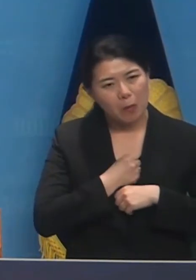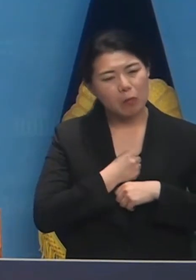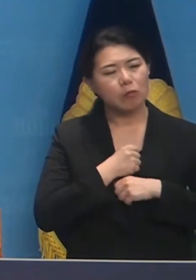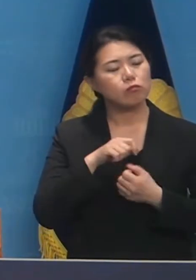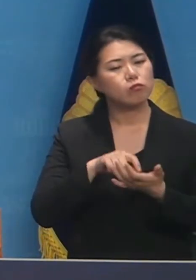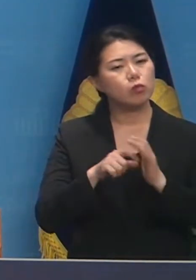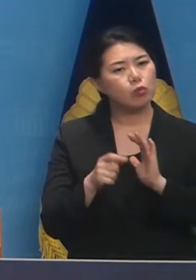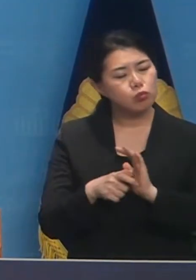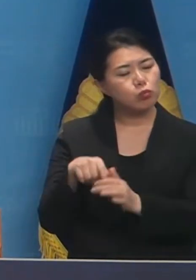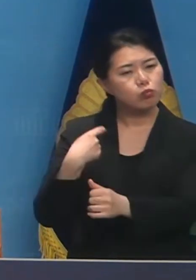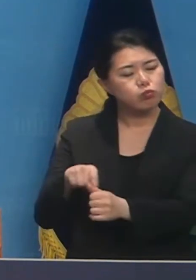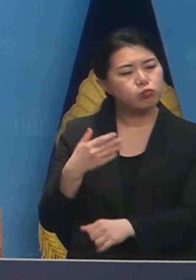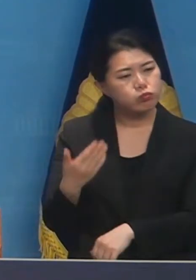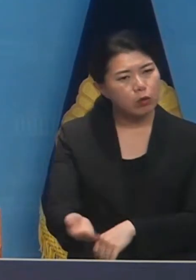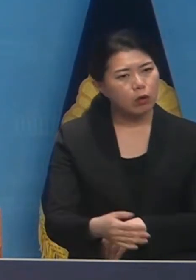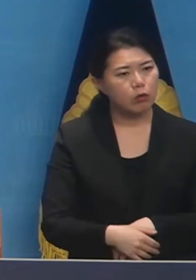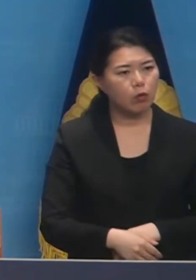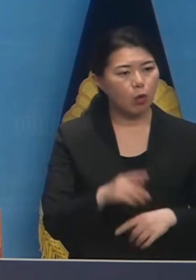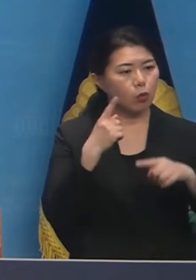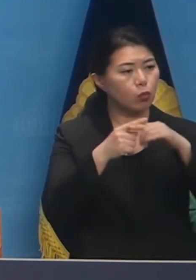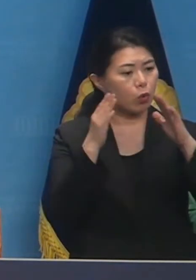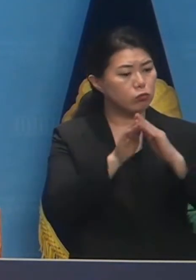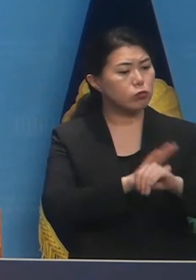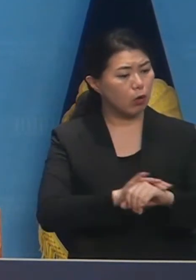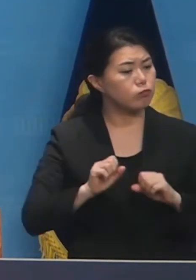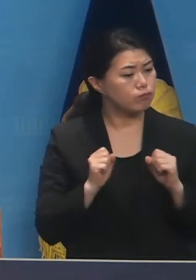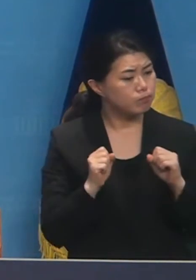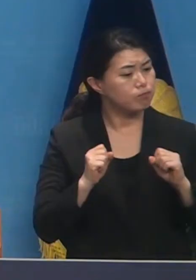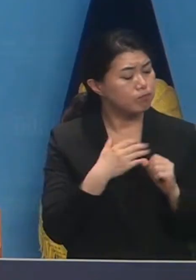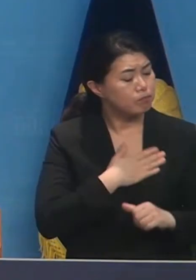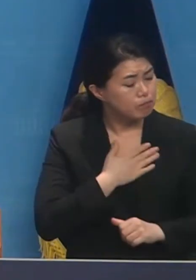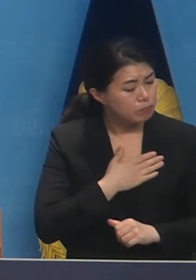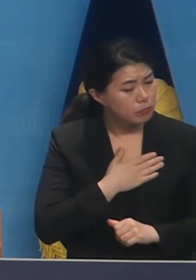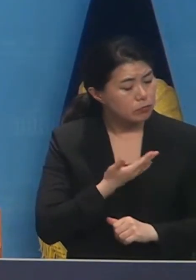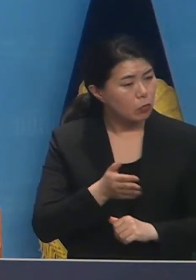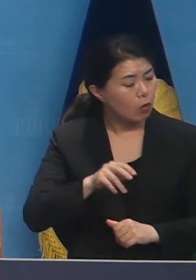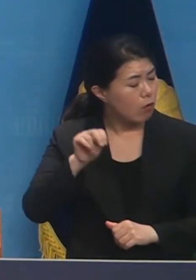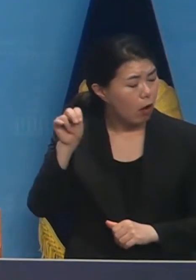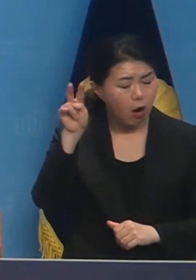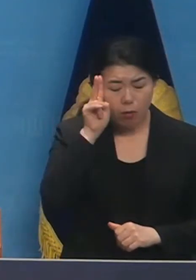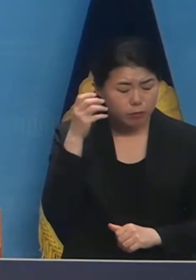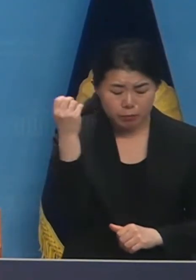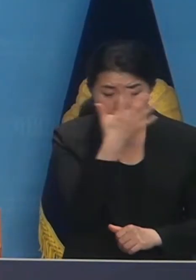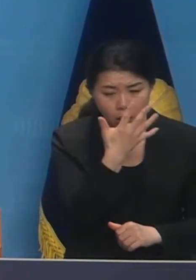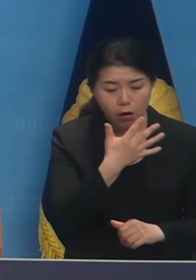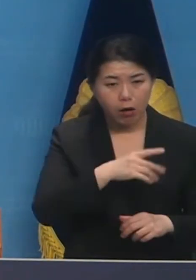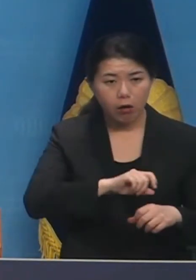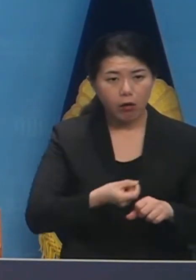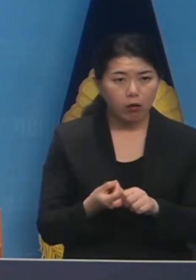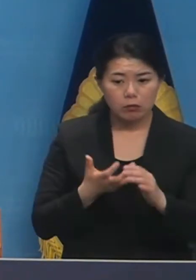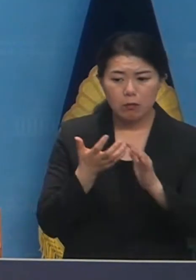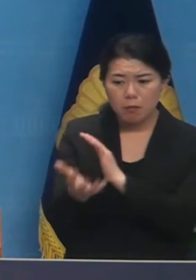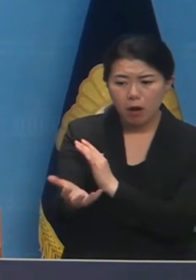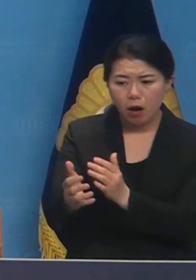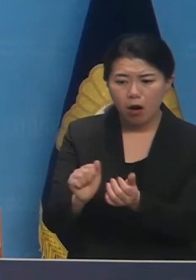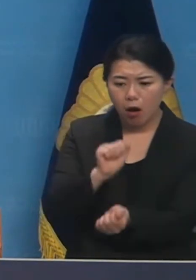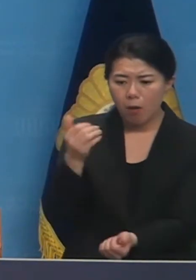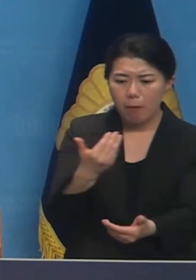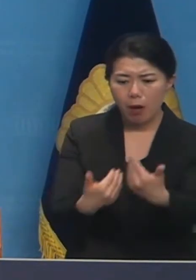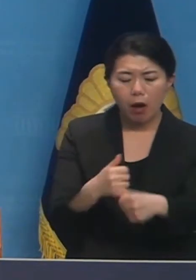정도로 하고, 또 교회는 그걸 잘 따랐습니다. 근데 왜 느닷없이 강제 수사를 하는 거예요?